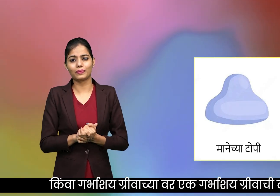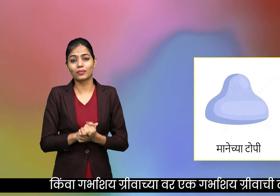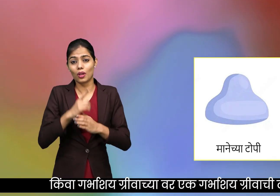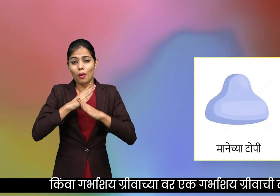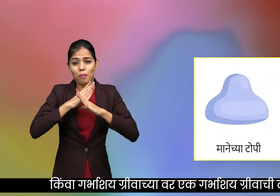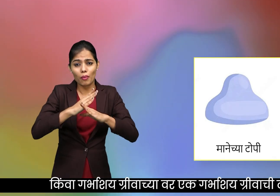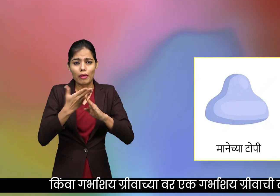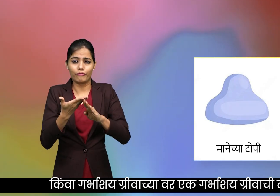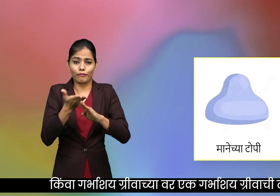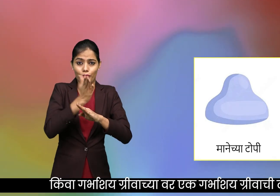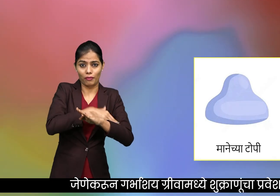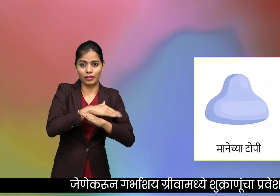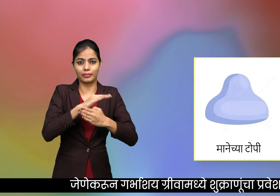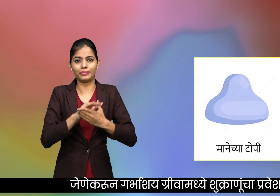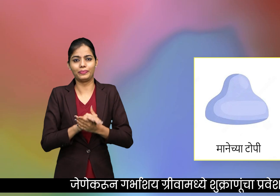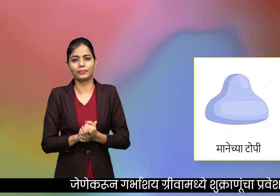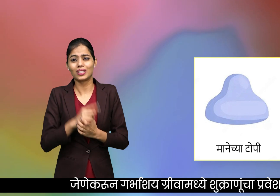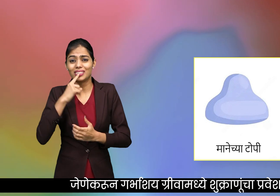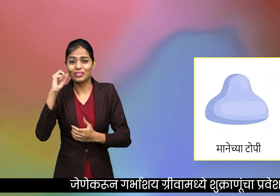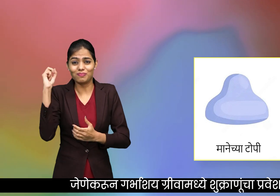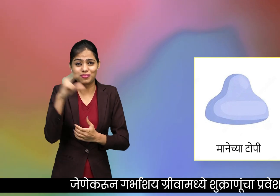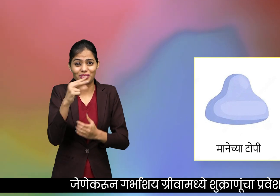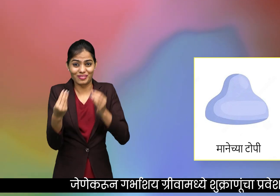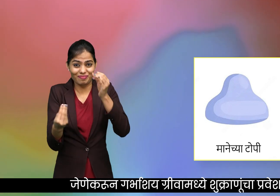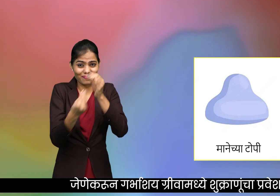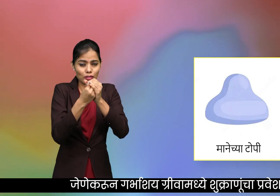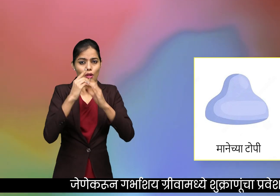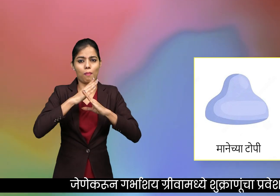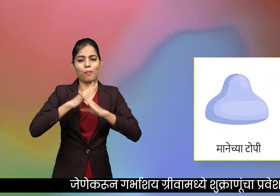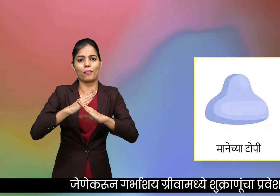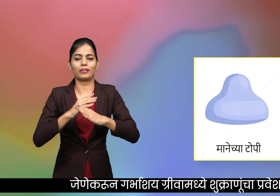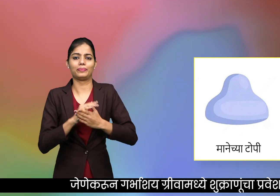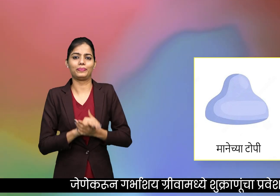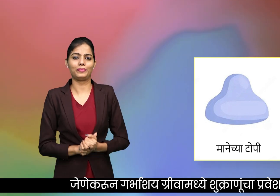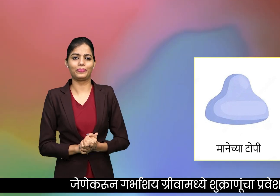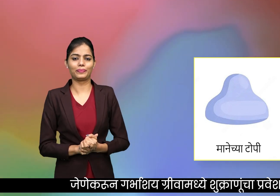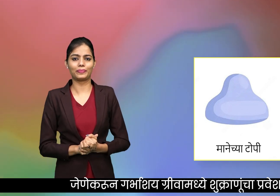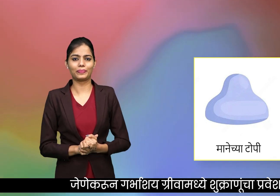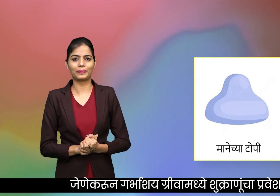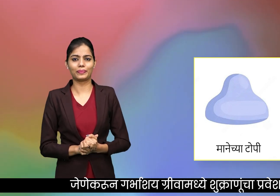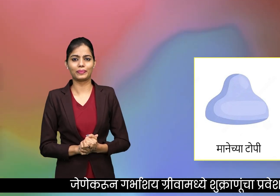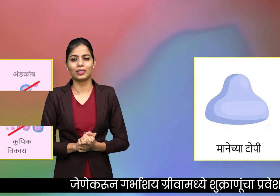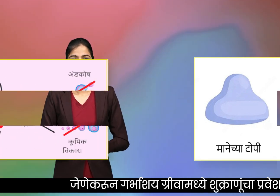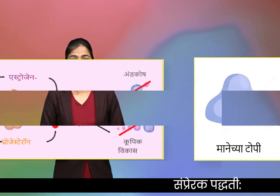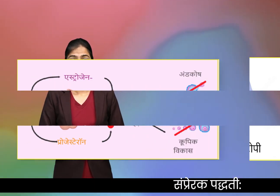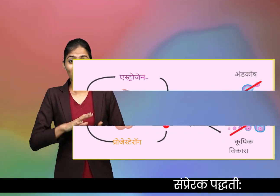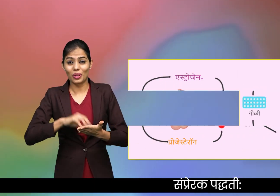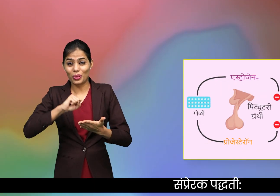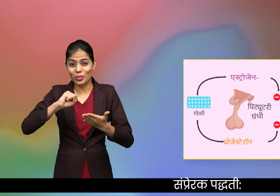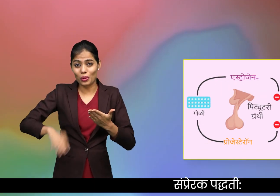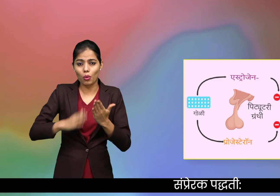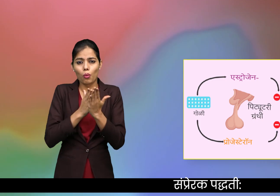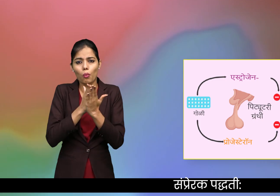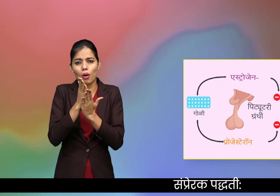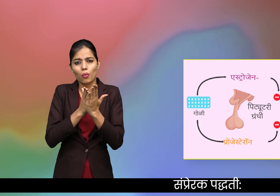ग्रीवाची टोपी बसवली जाते, जेणेकरून गर्भाशय ग्रीवामध्ये शुक्राणूंचा प्रवेश रोखता येईल.